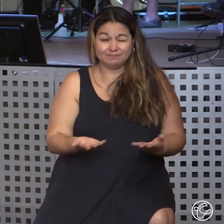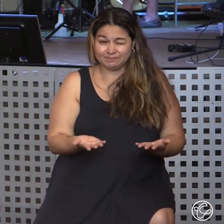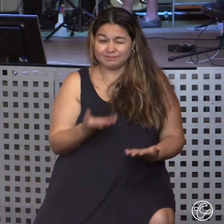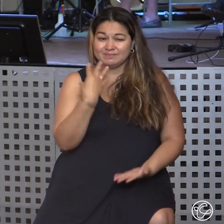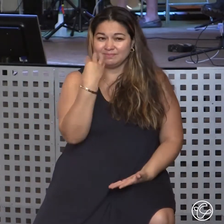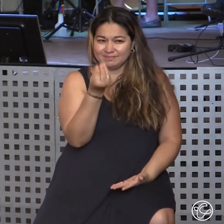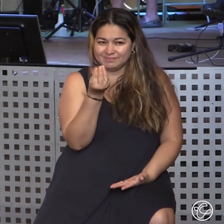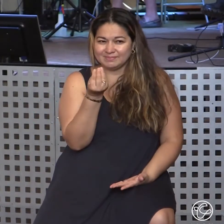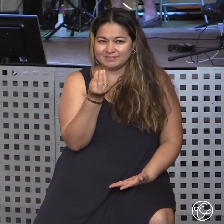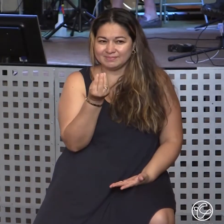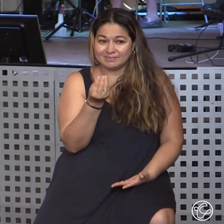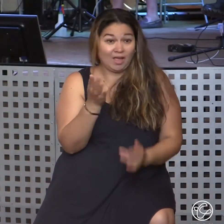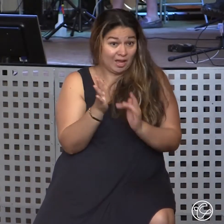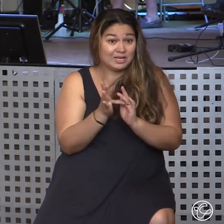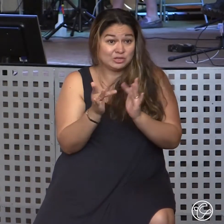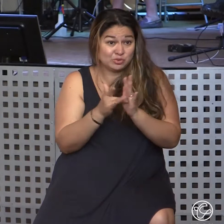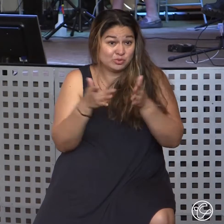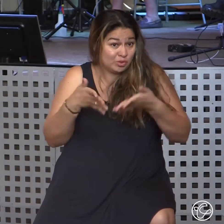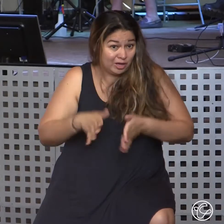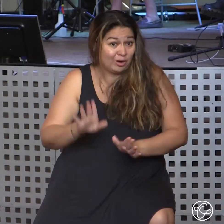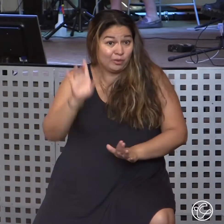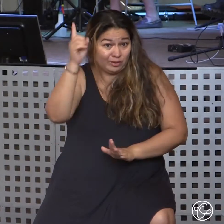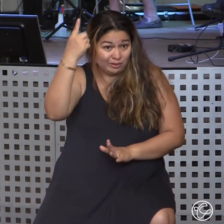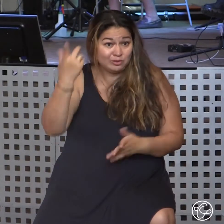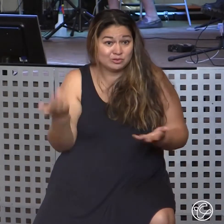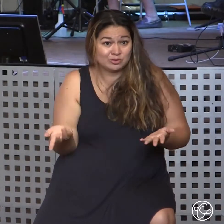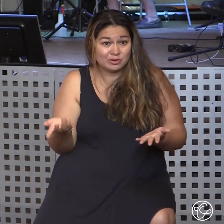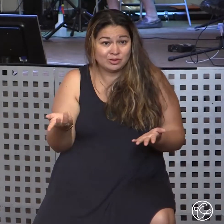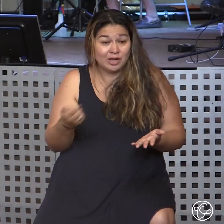Hijo, ¿o no?